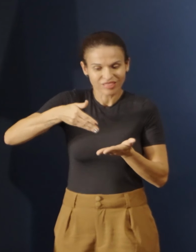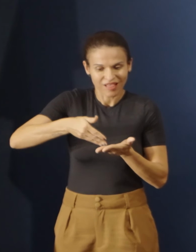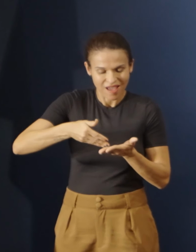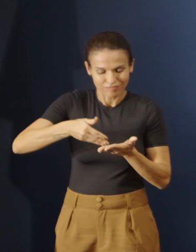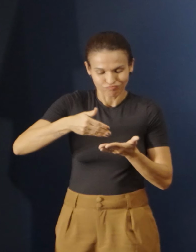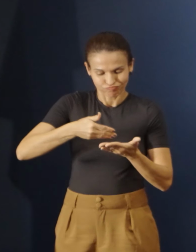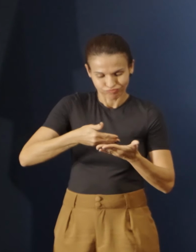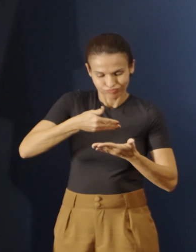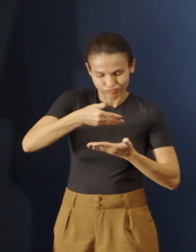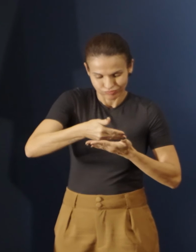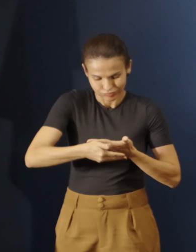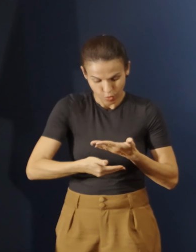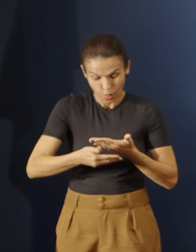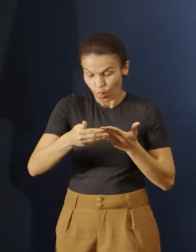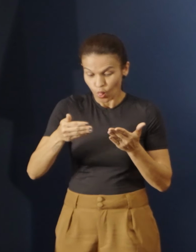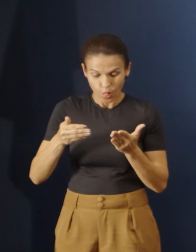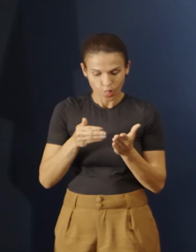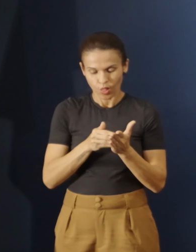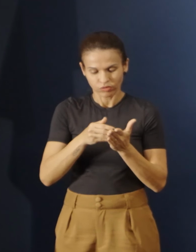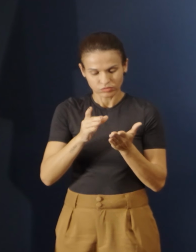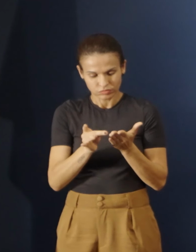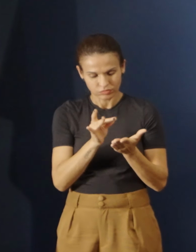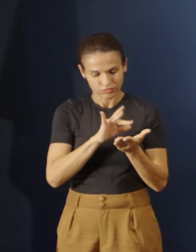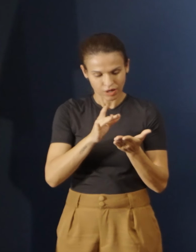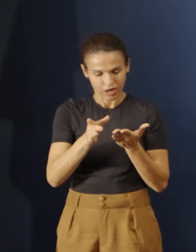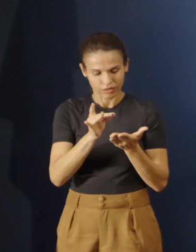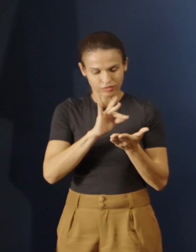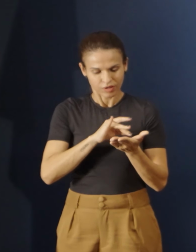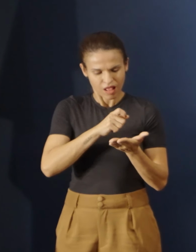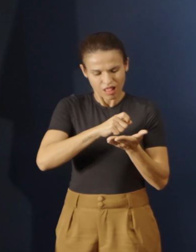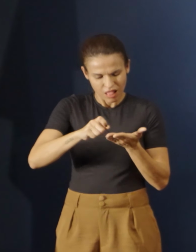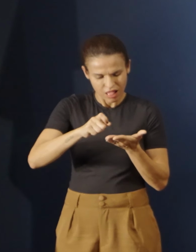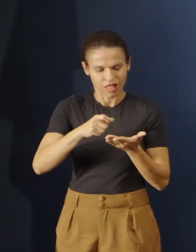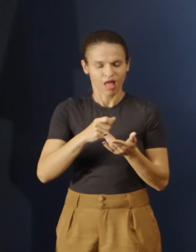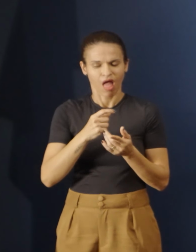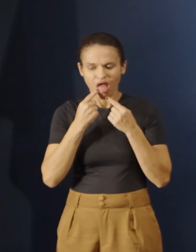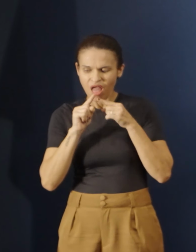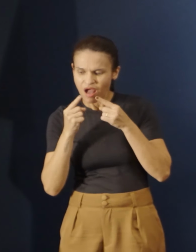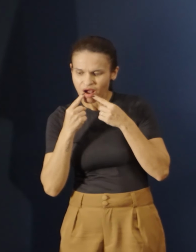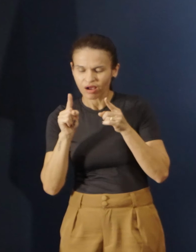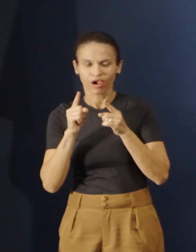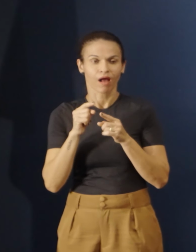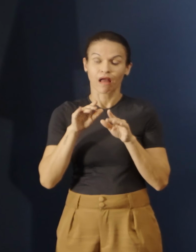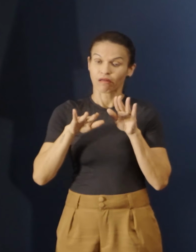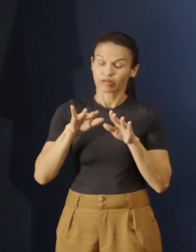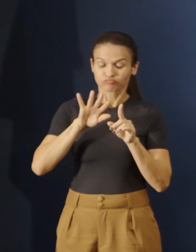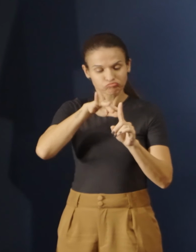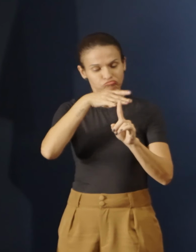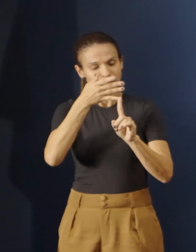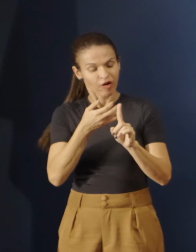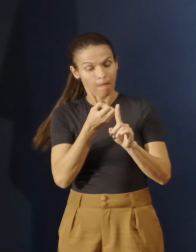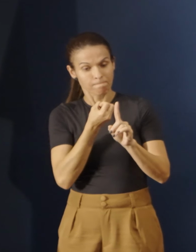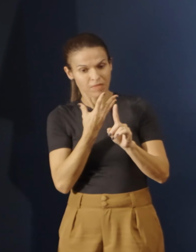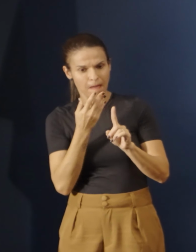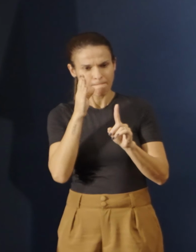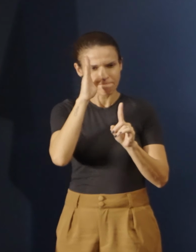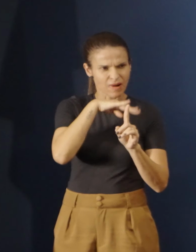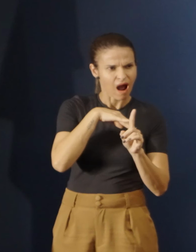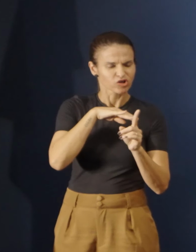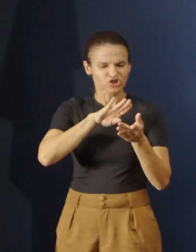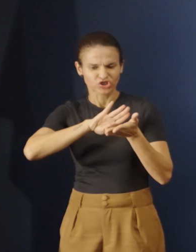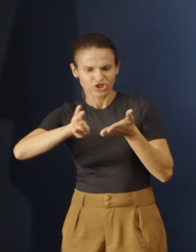contracapa. Todas as folhas, o Rosário Fusco sobrinha, xinga, reclama, às vezes elogia, fala bem, fala mal, tira